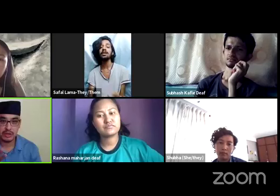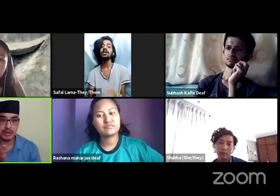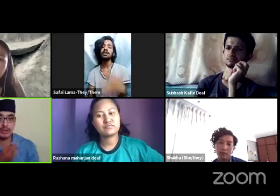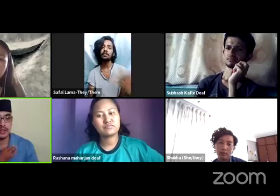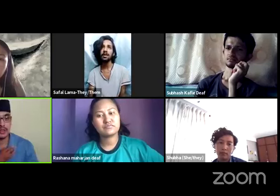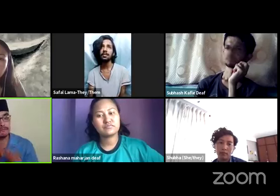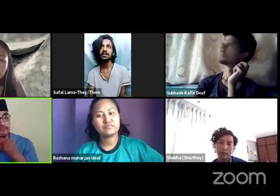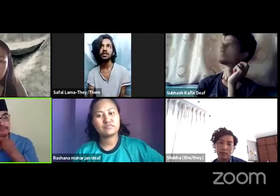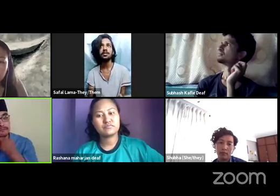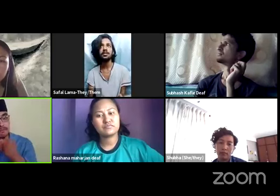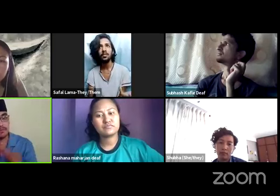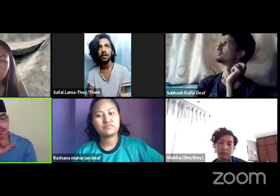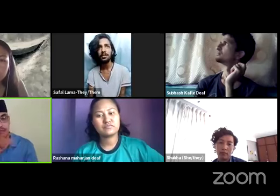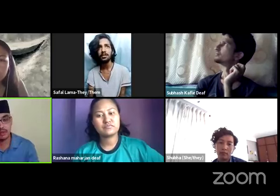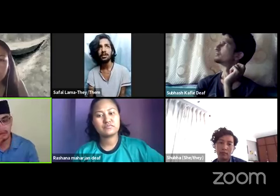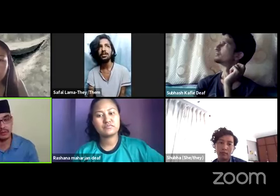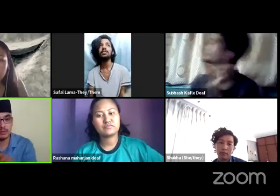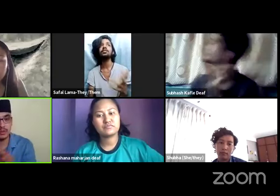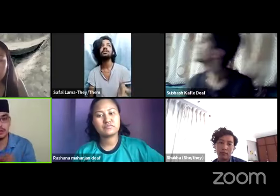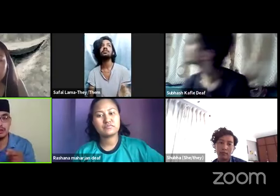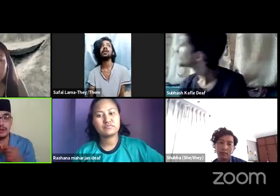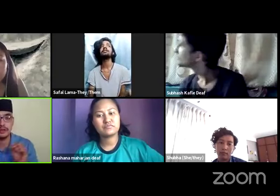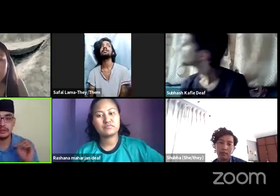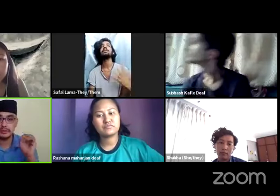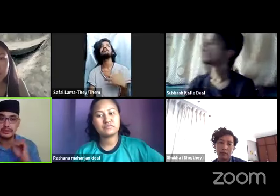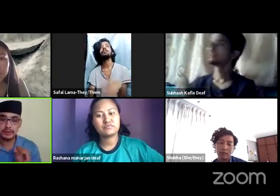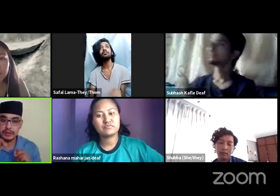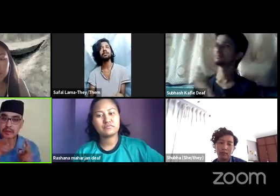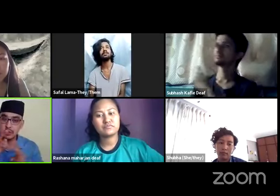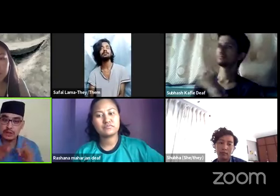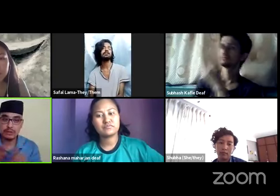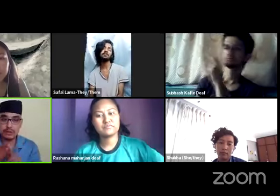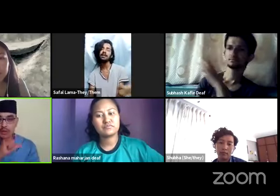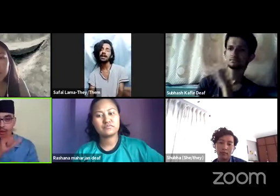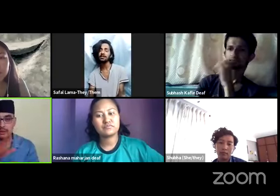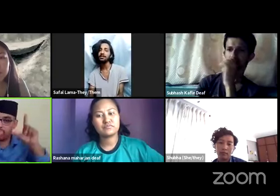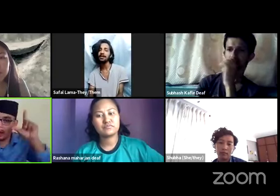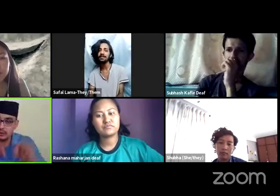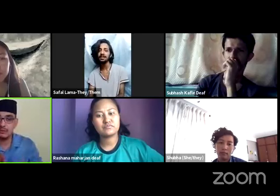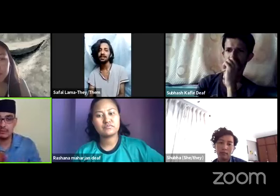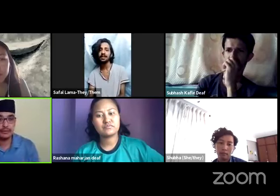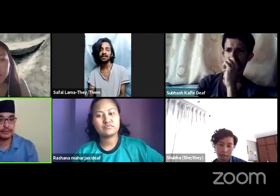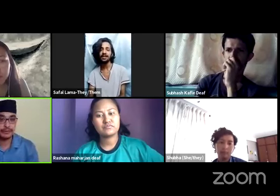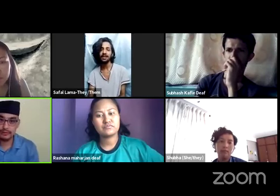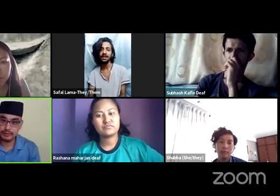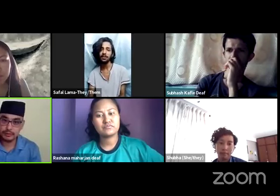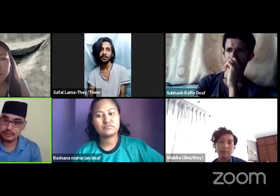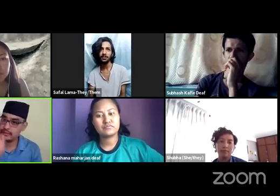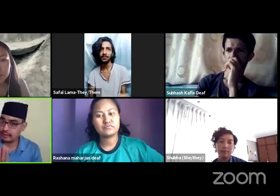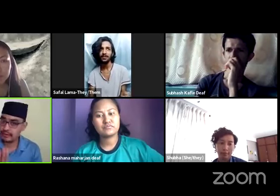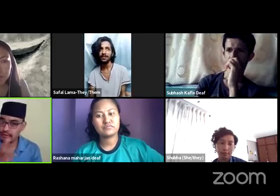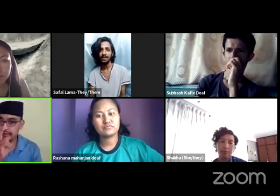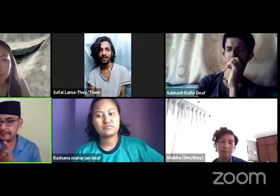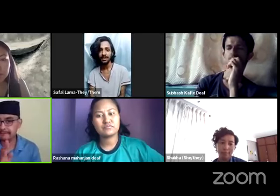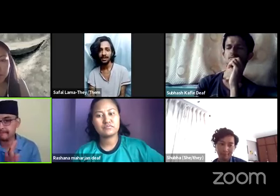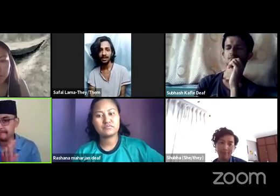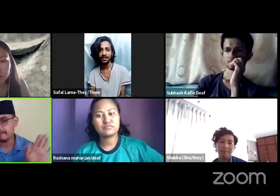सोद्धाखेरि नेपालीमा चाहिँ अहिलेसम्म बनेको छैन। अनि यो चाहिँ कुराहरू चाहिँ नेपालीमा हुनुपर्छ जस्तो पनि लाग्छ है मलाई चाहिँ। त्यही हो,